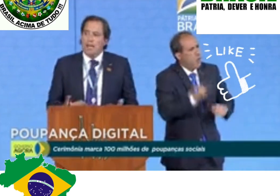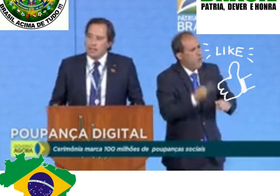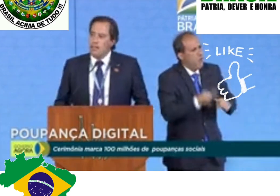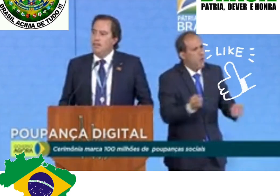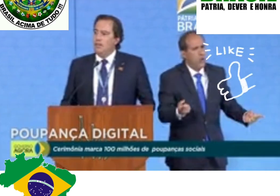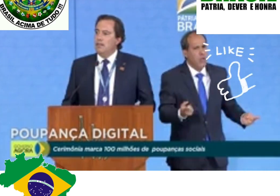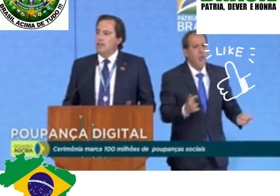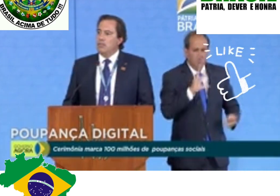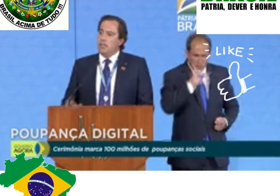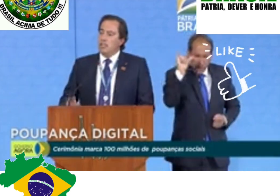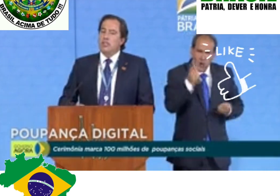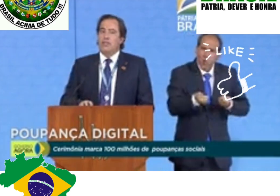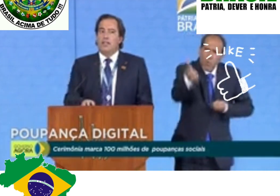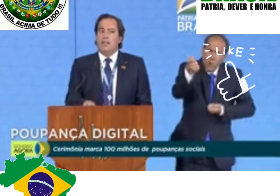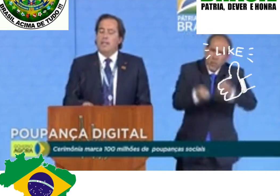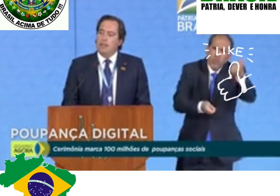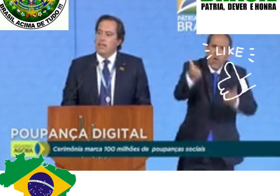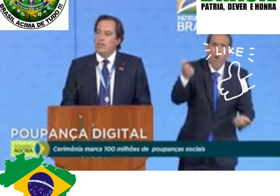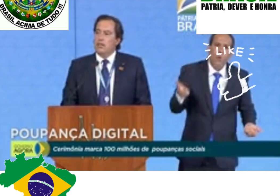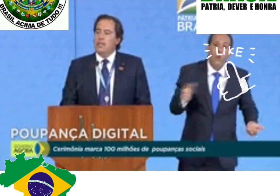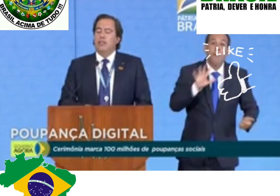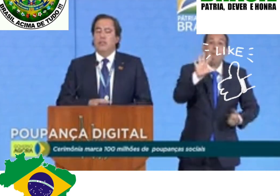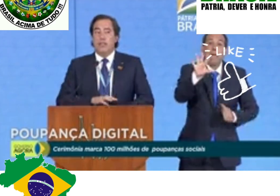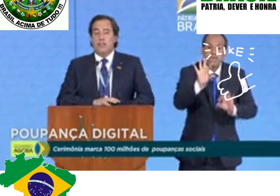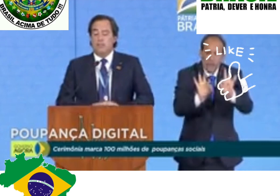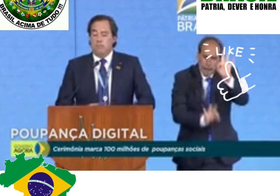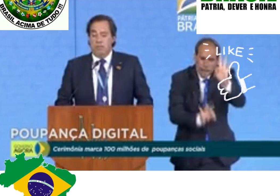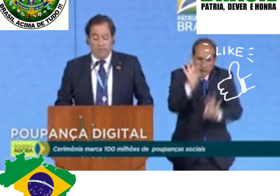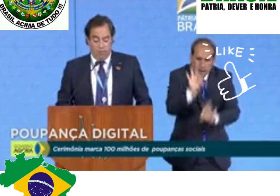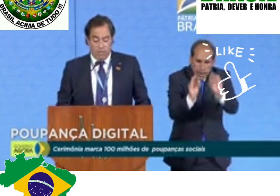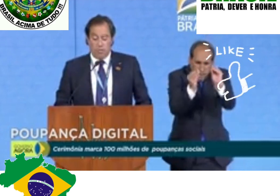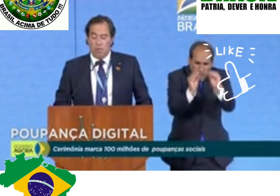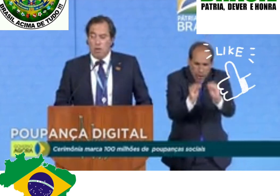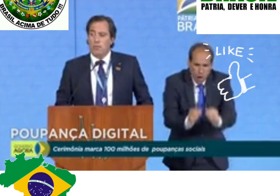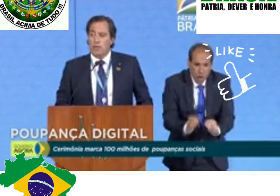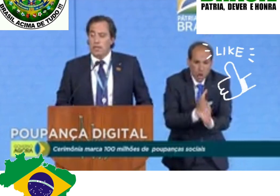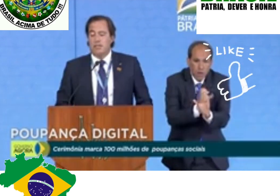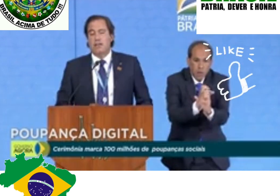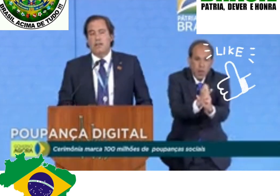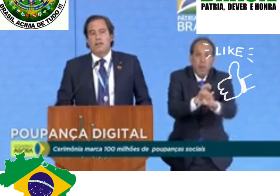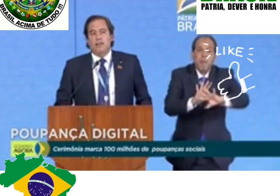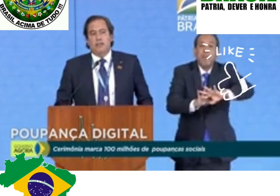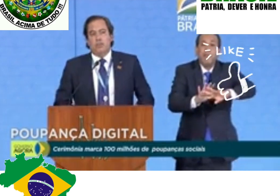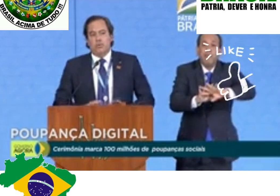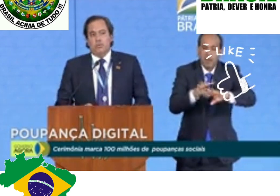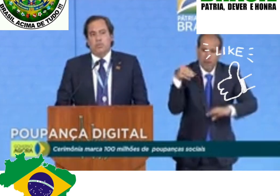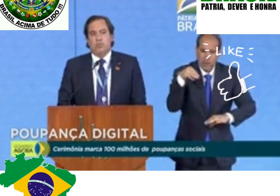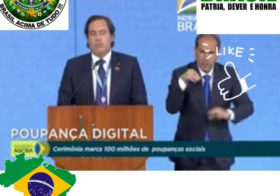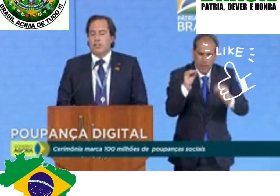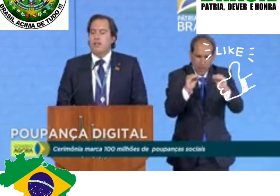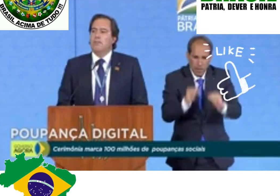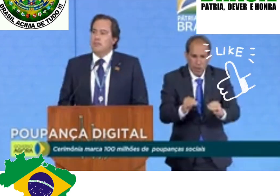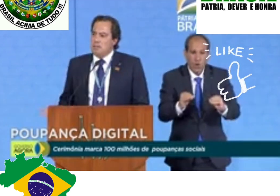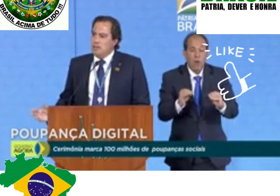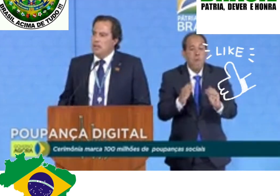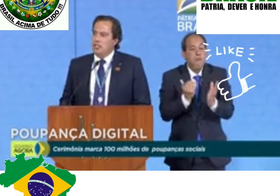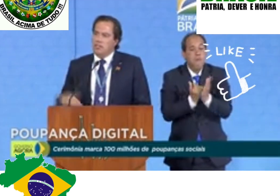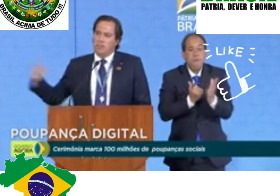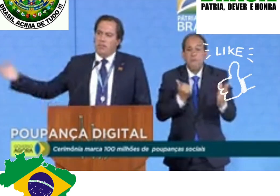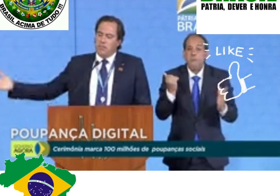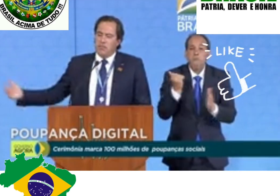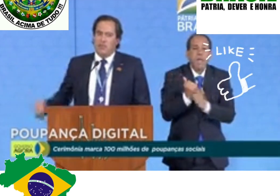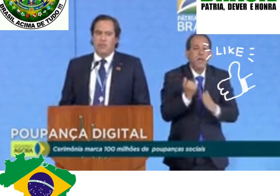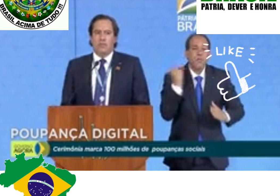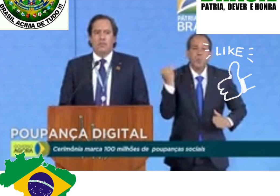Vamos doar sim, só que a gente vai fazer matematicamente, vai ser provavelmente o maior programa junto de inclusão, a